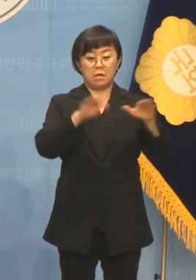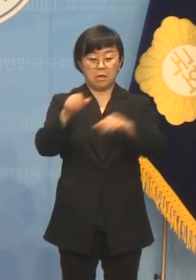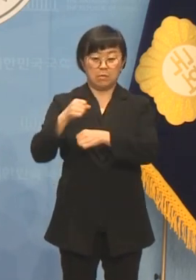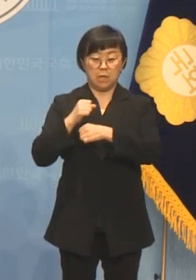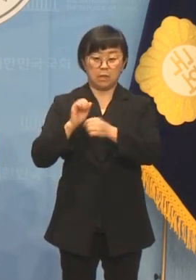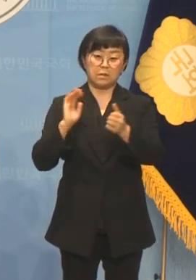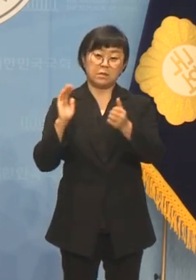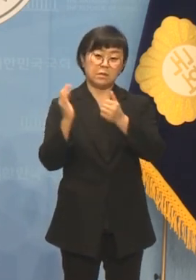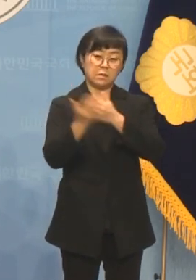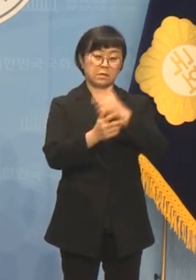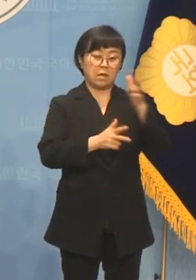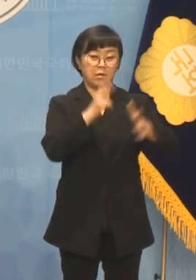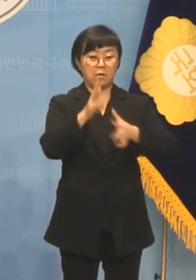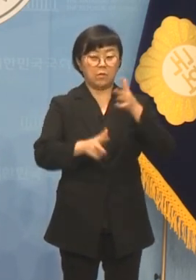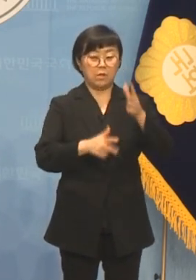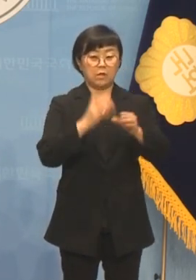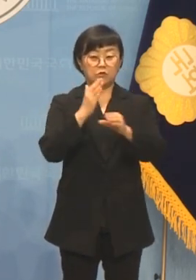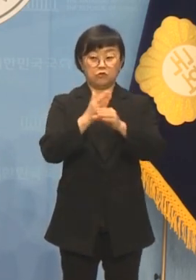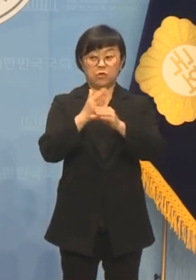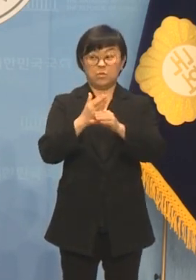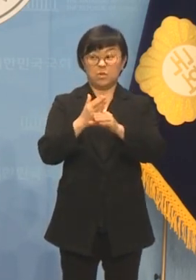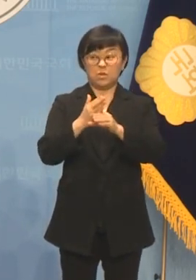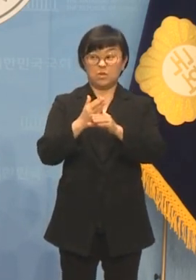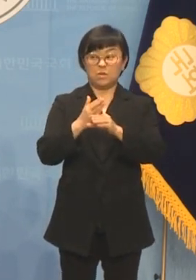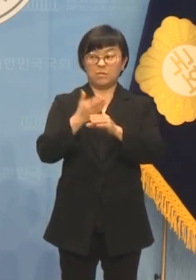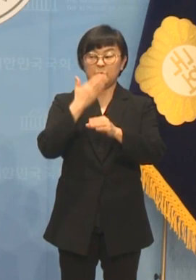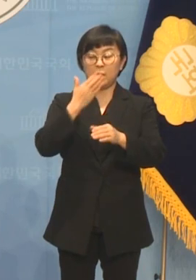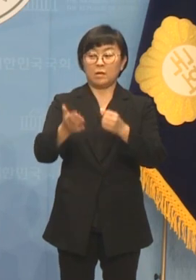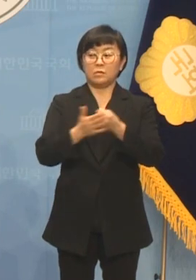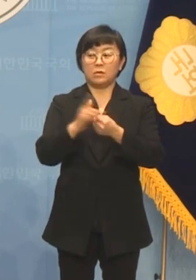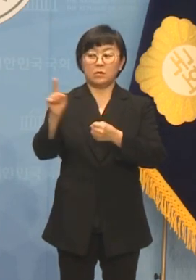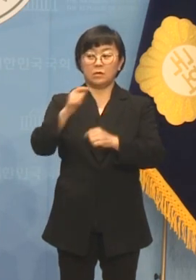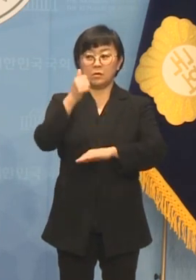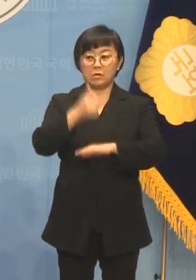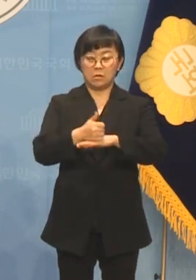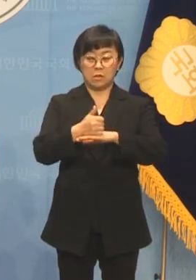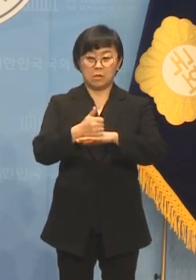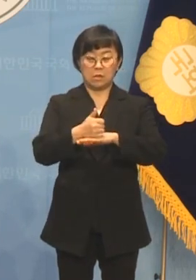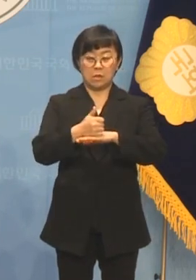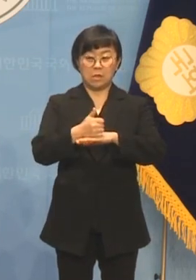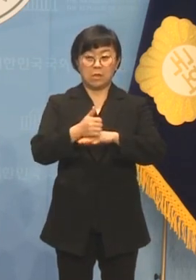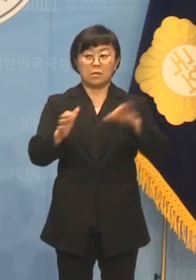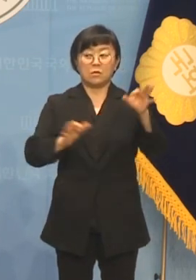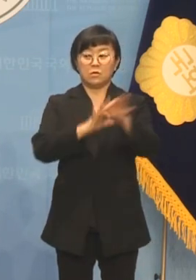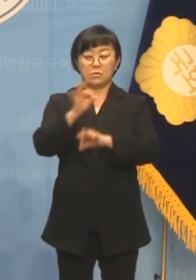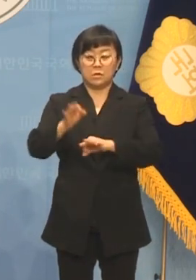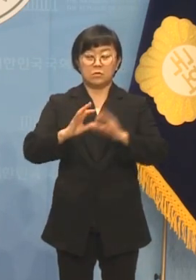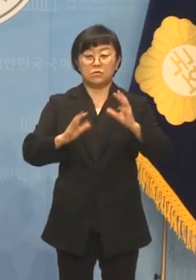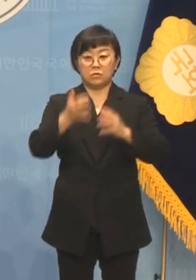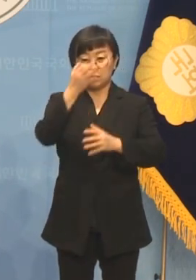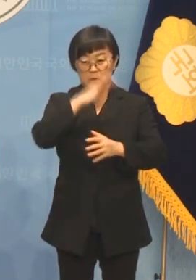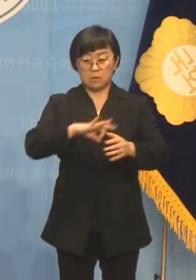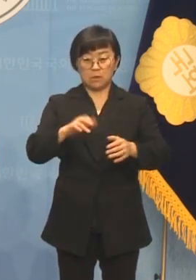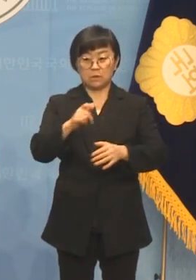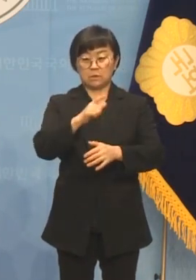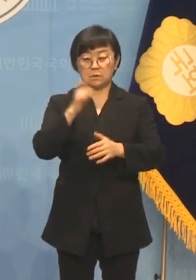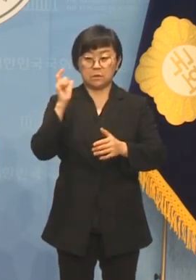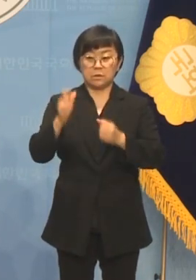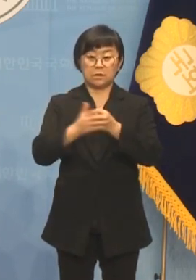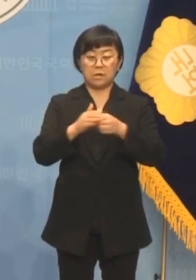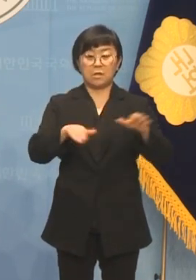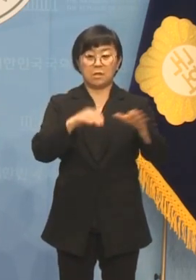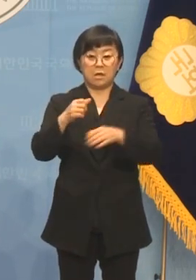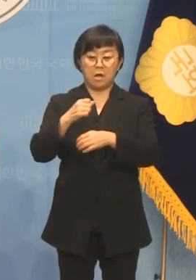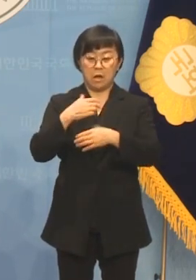해양방위산업의 메카로 자리매김하는 것은 물론 어떤 결과가 대한민국의 경제적 국익과 튼튼한 해양 안보를